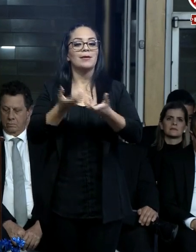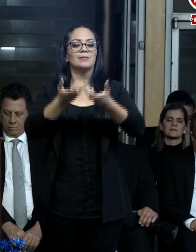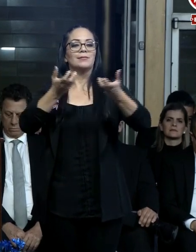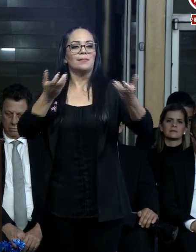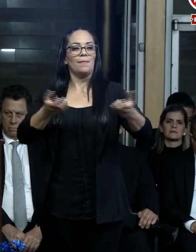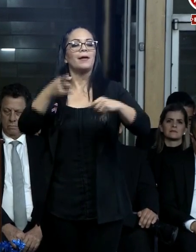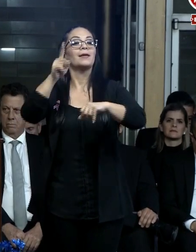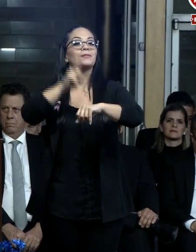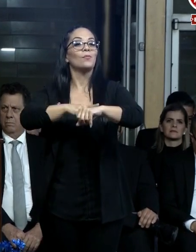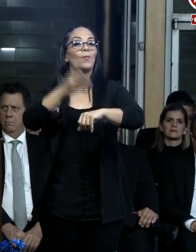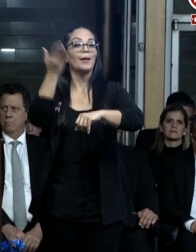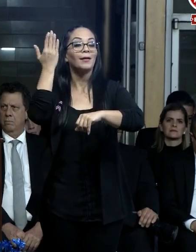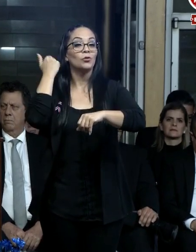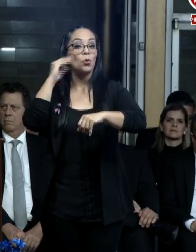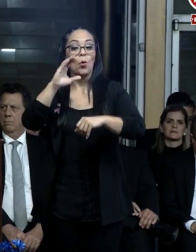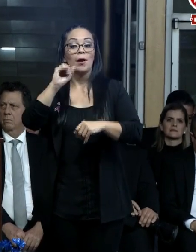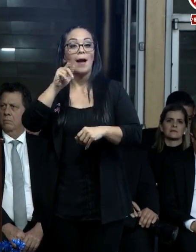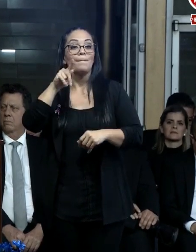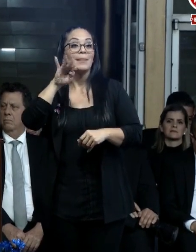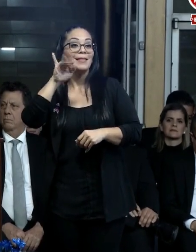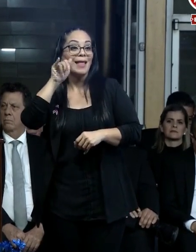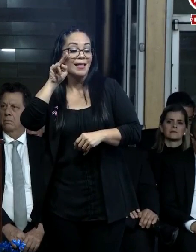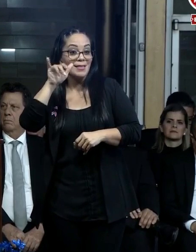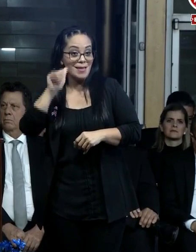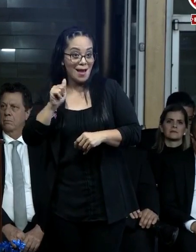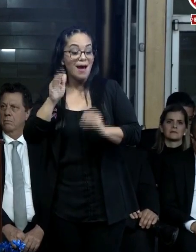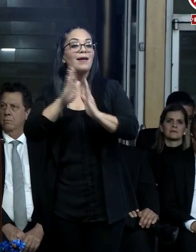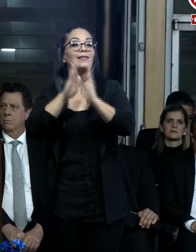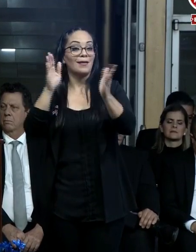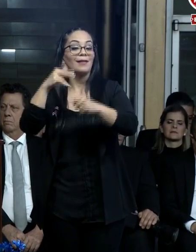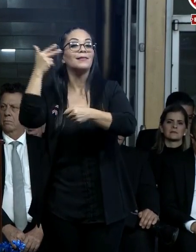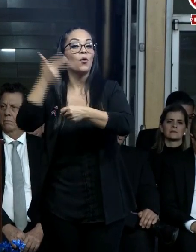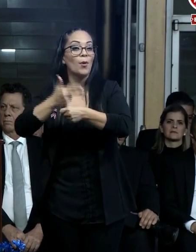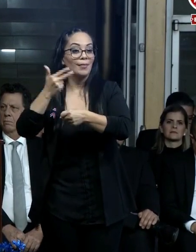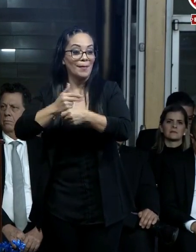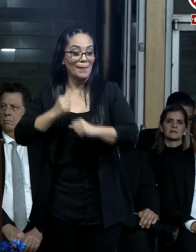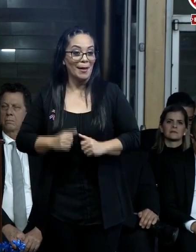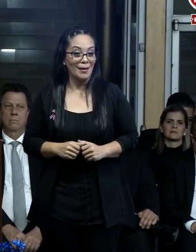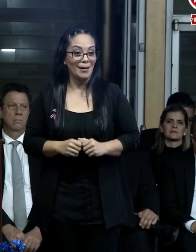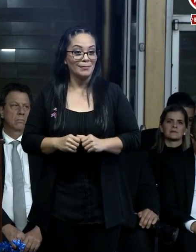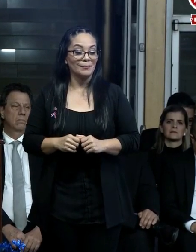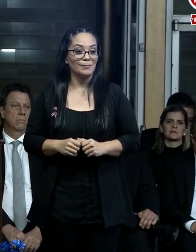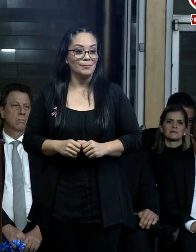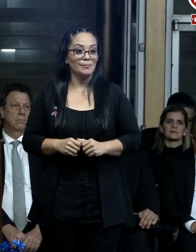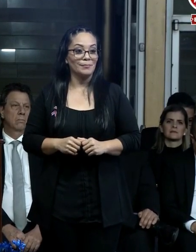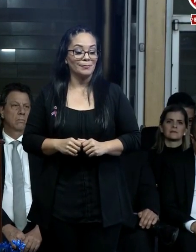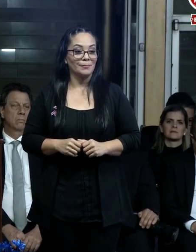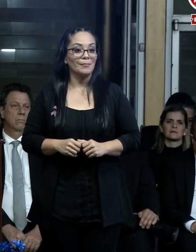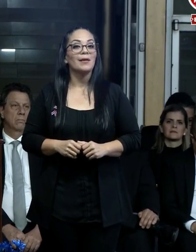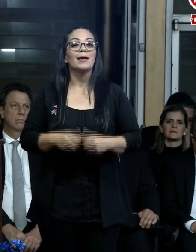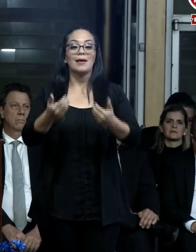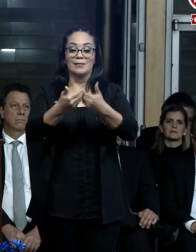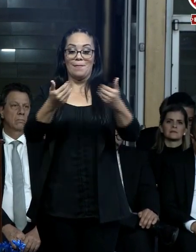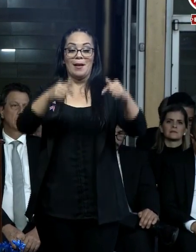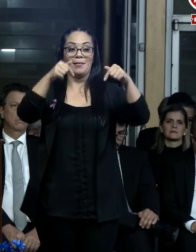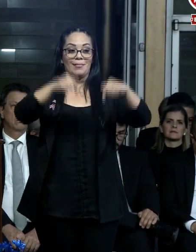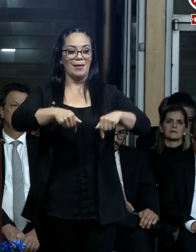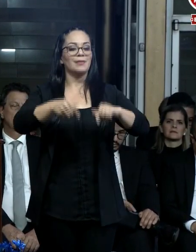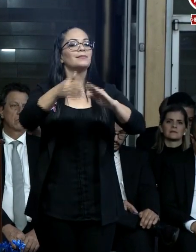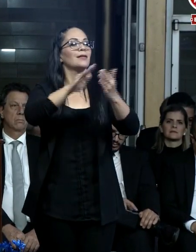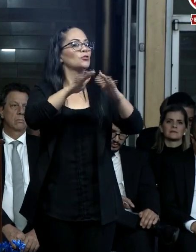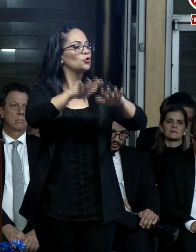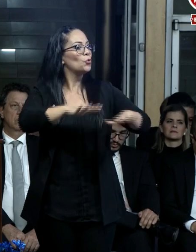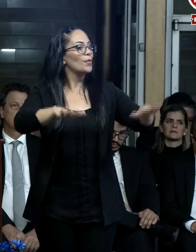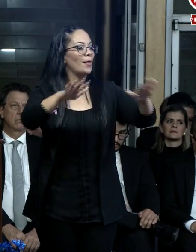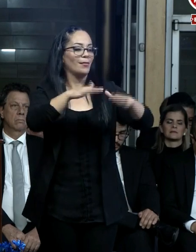aquella época era la Capitanía General de Guatemala de esta ciudad noble.